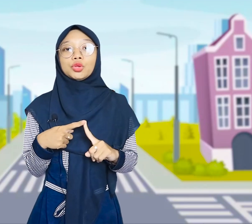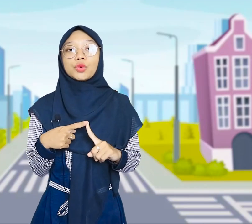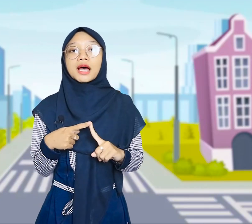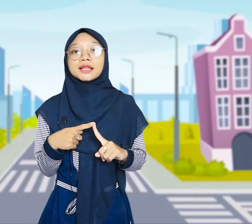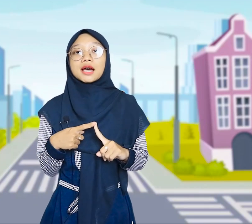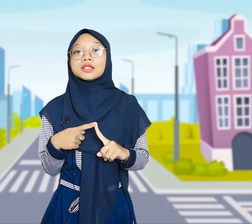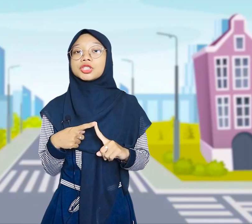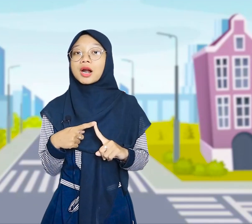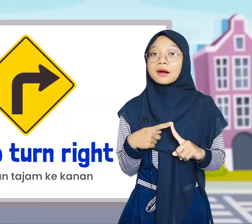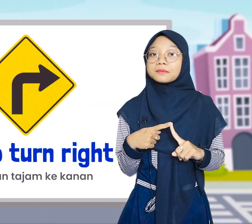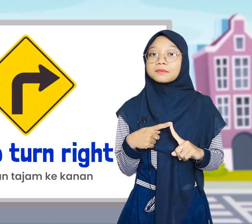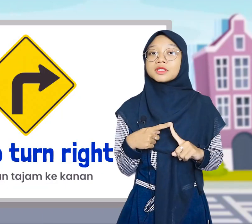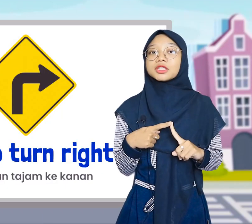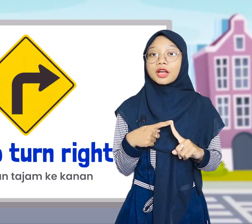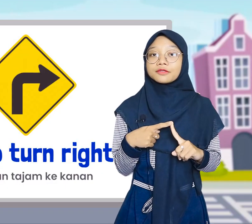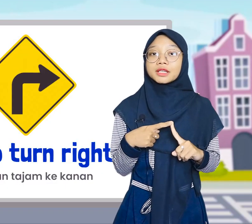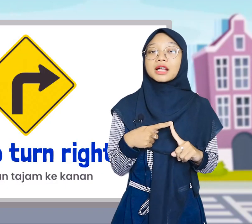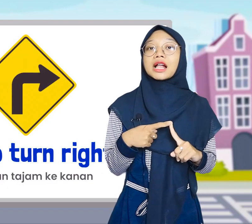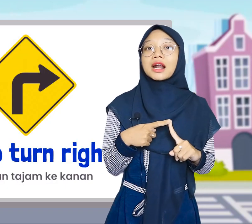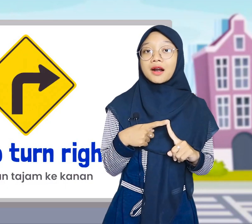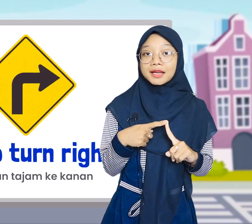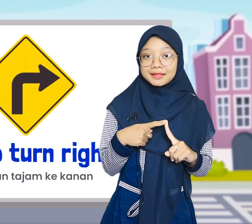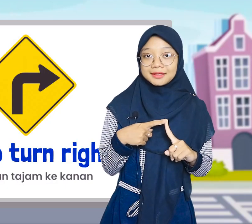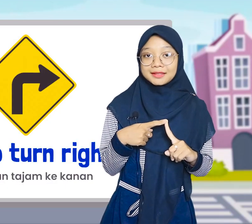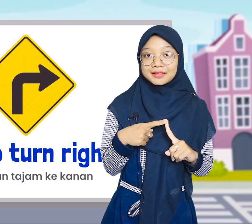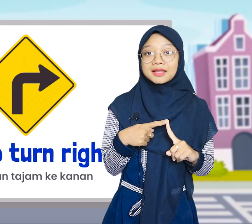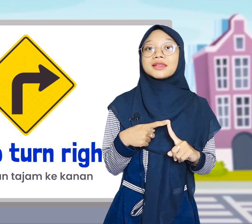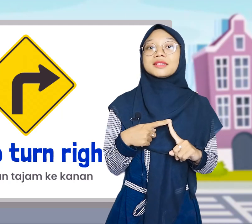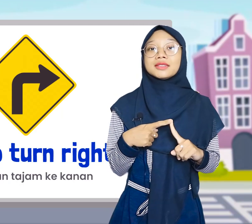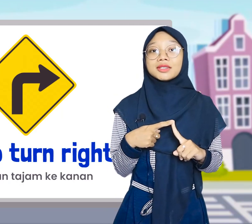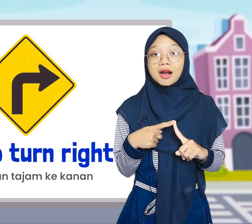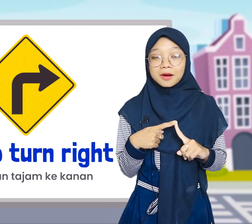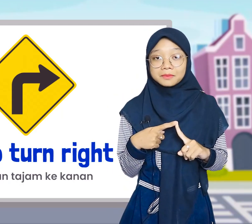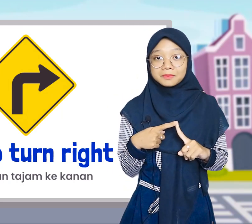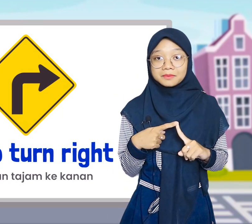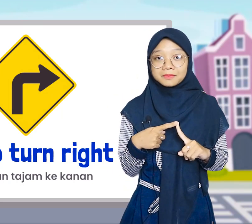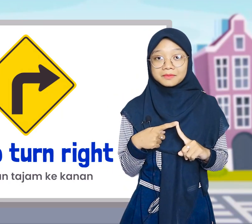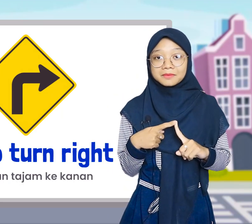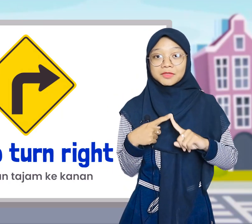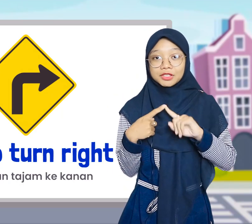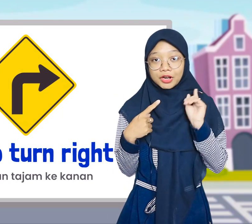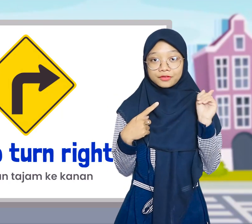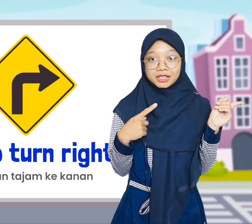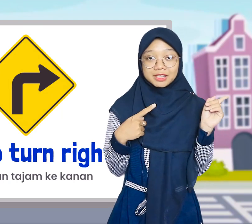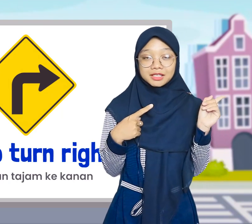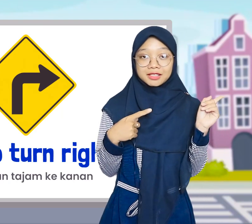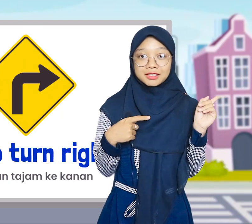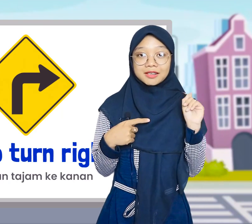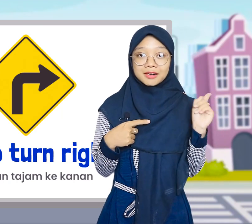itu ada sharp traffic light. Sharp traffic